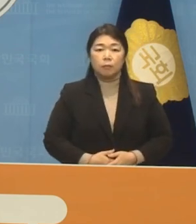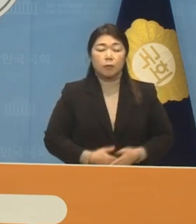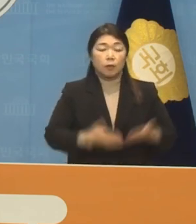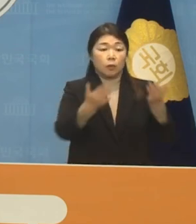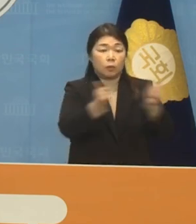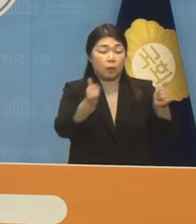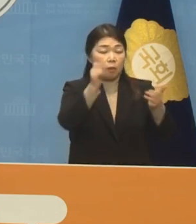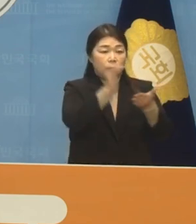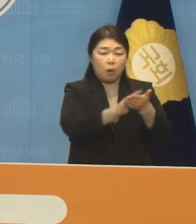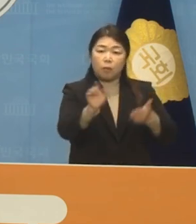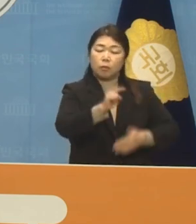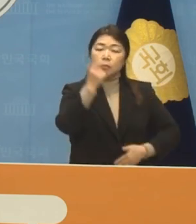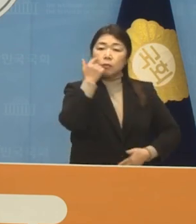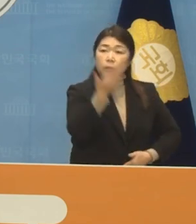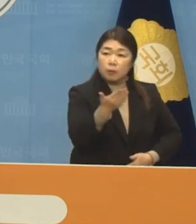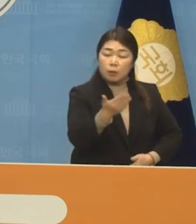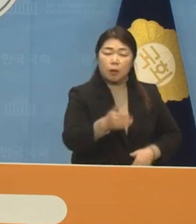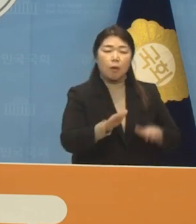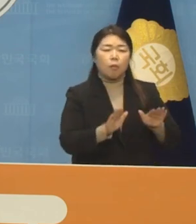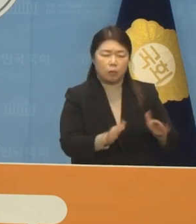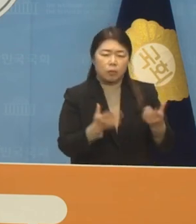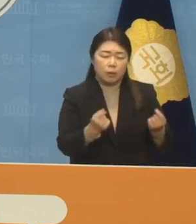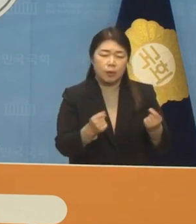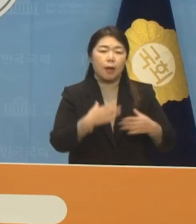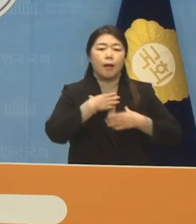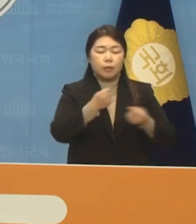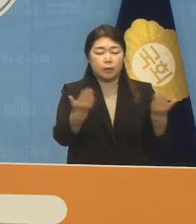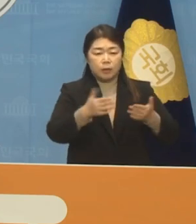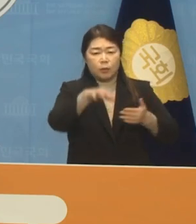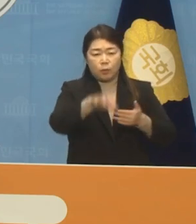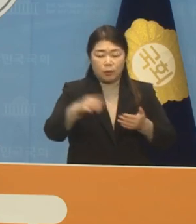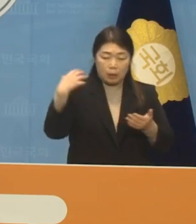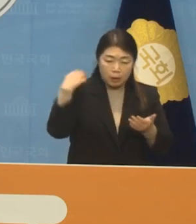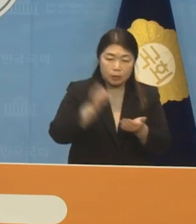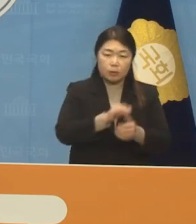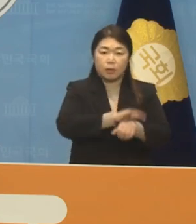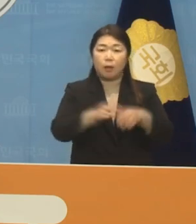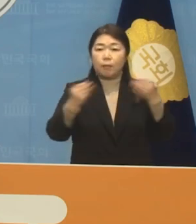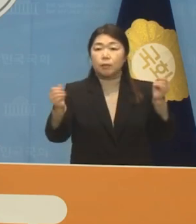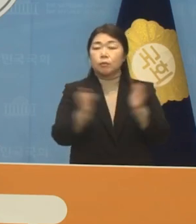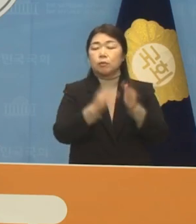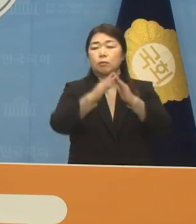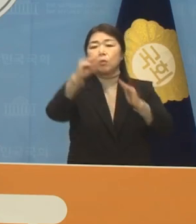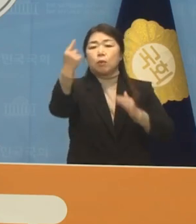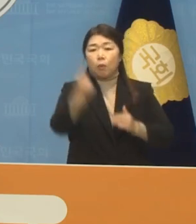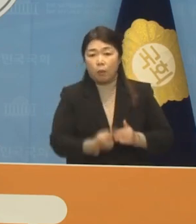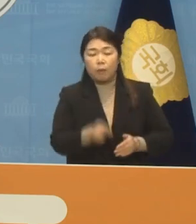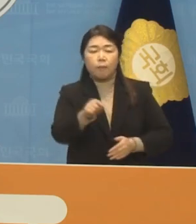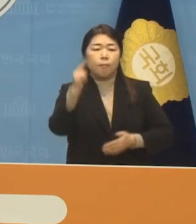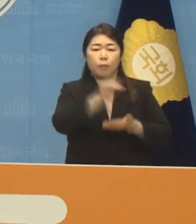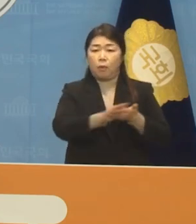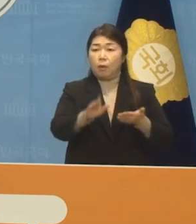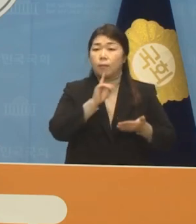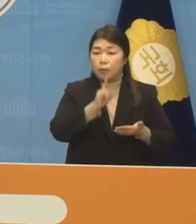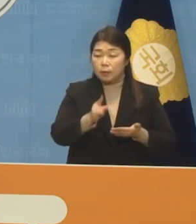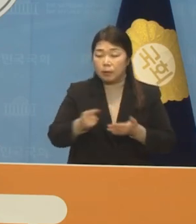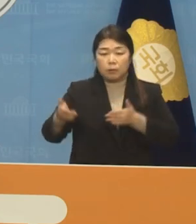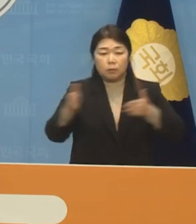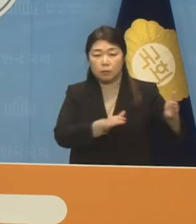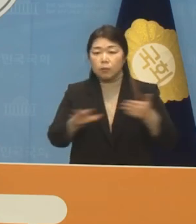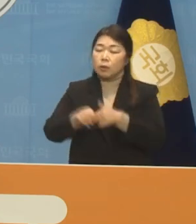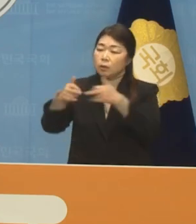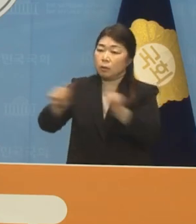무엇이냐고 묻는다면 그저 오늘도 안전히 일터에서 돌아오는 것이 평화라 할 것입니다. 장애인에게 평화가